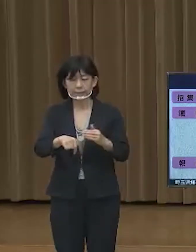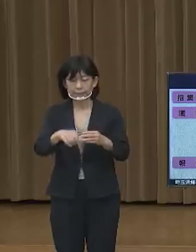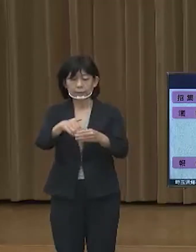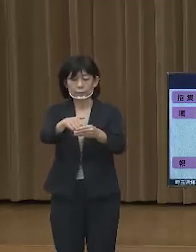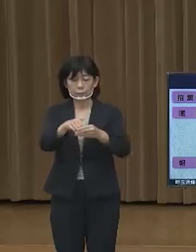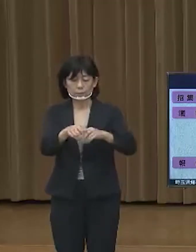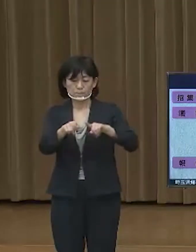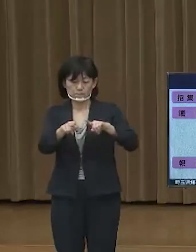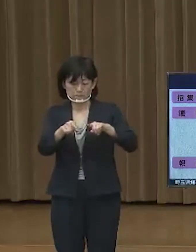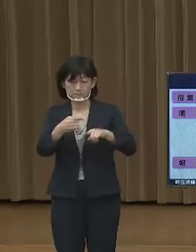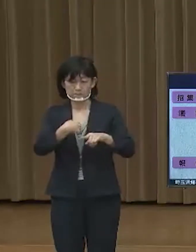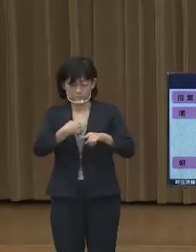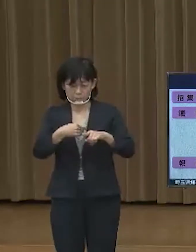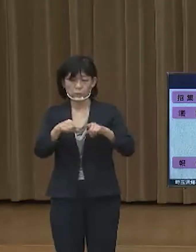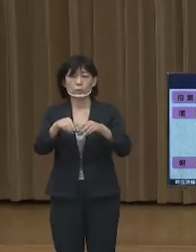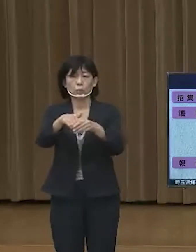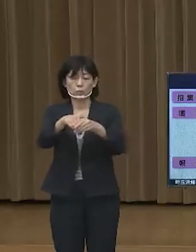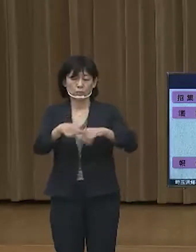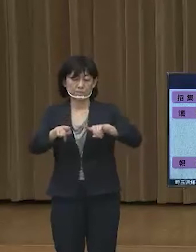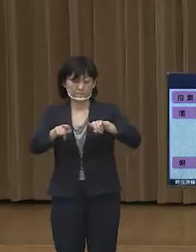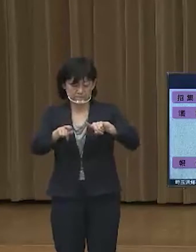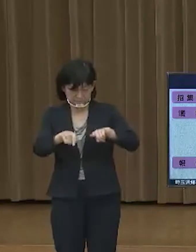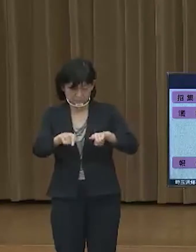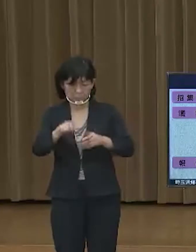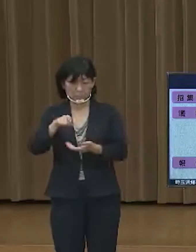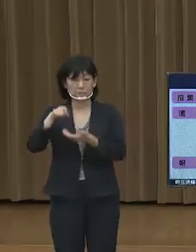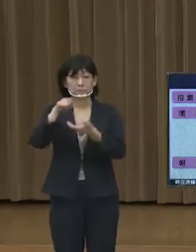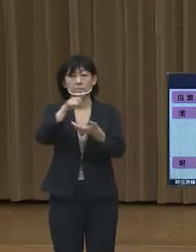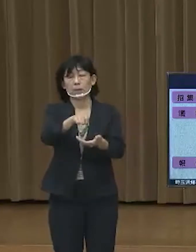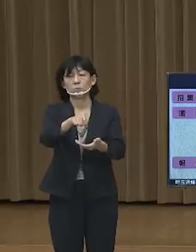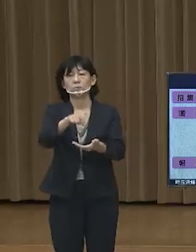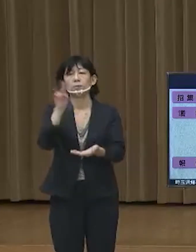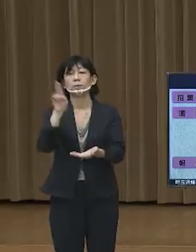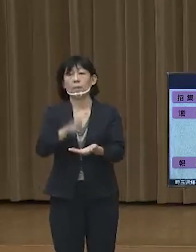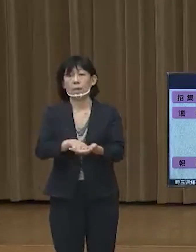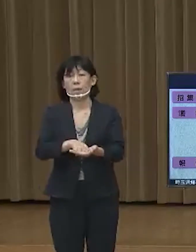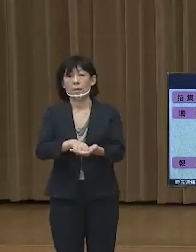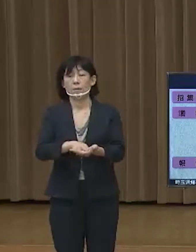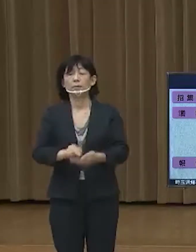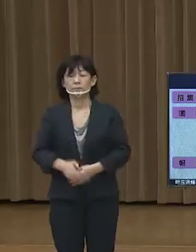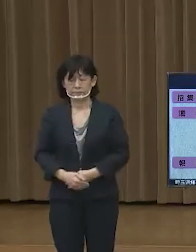ていただきたいということで提出をすることといたしました。